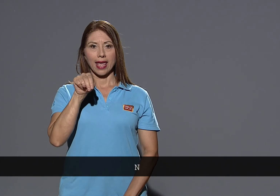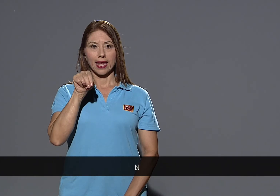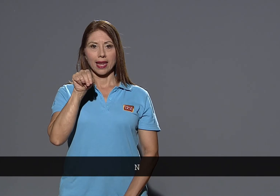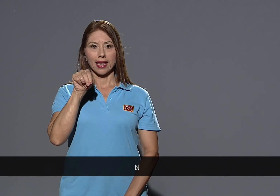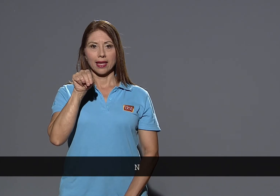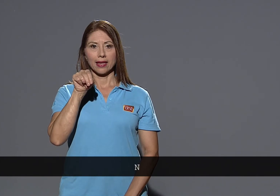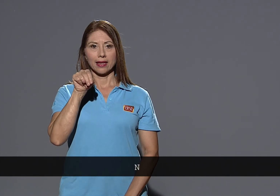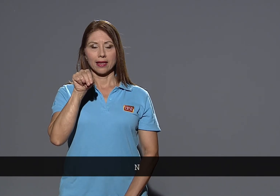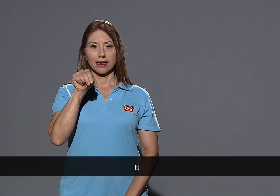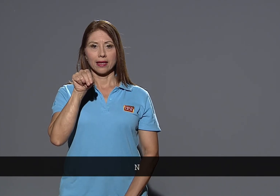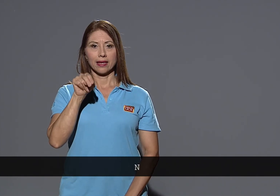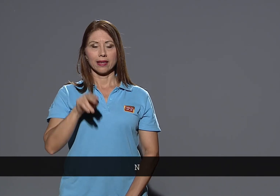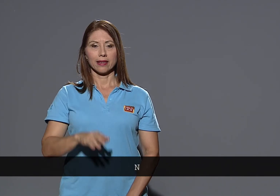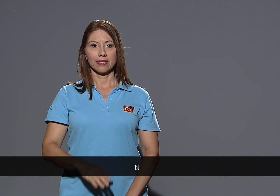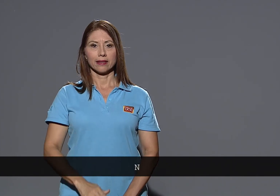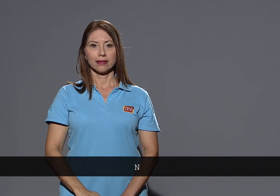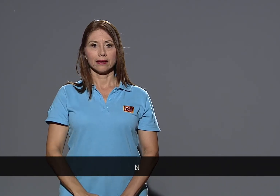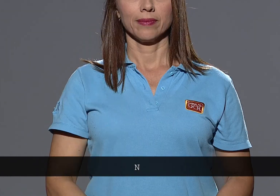N,